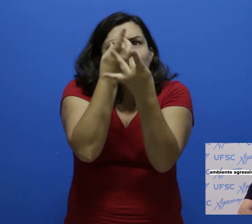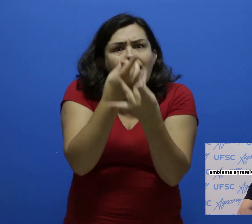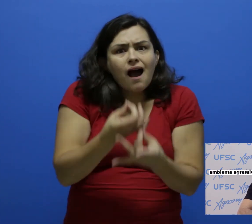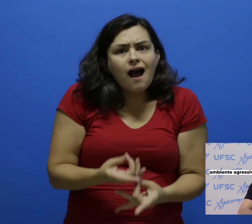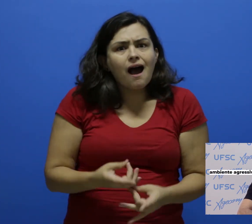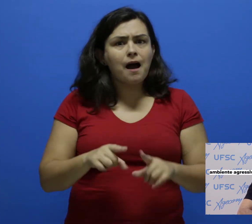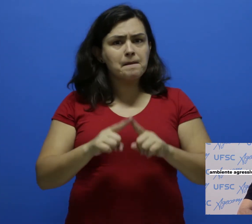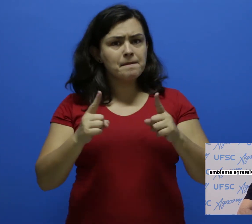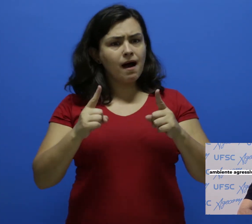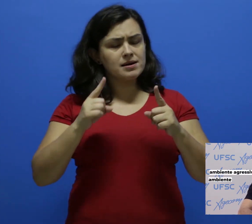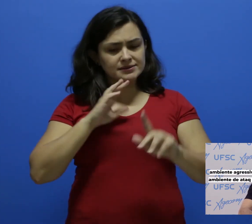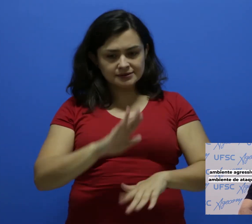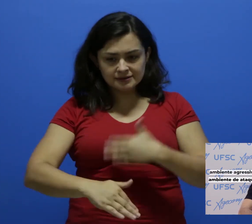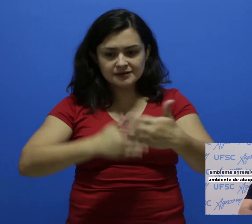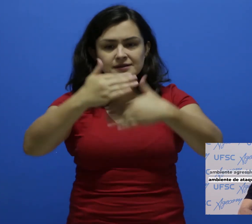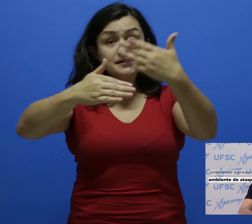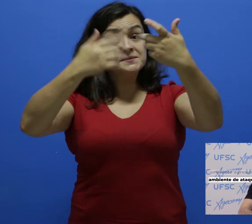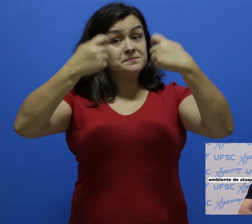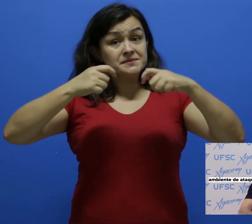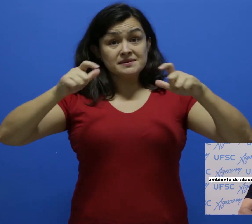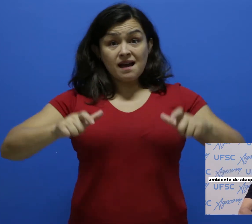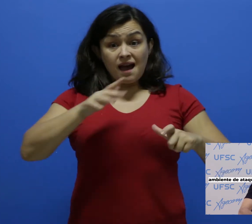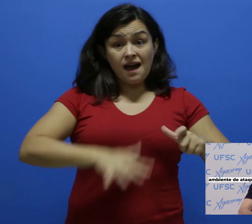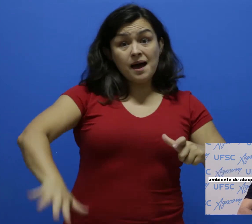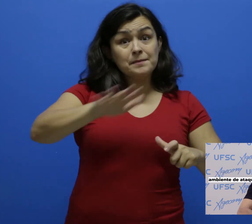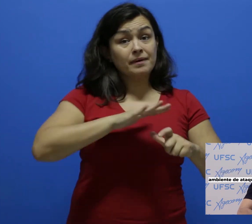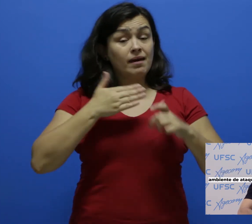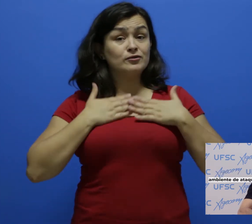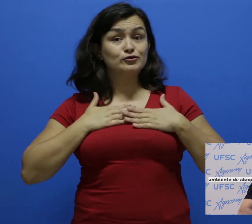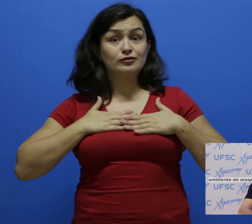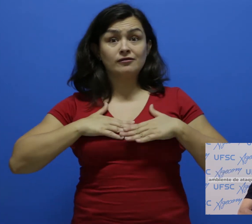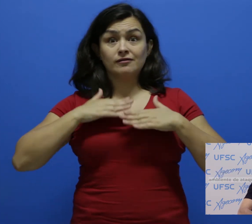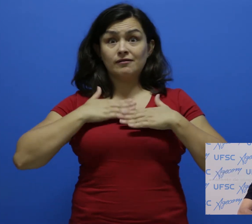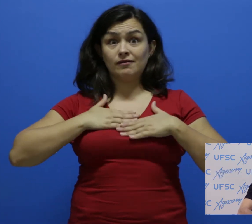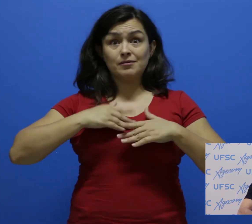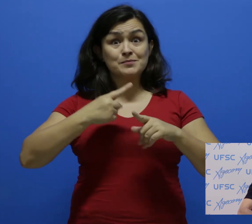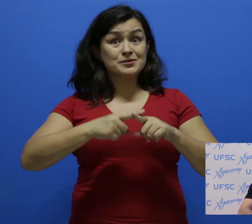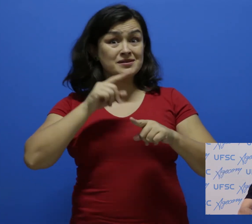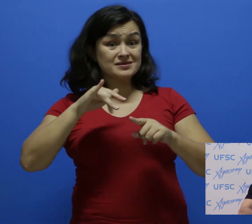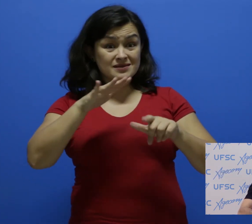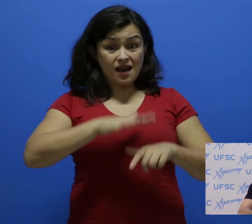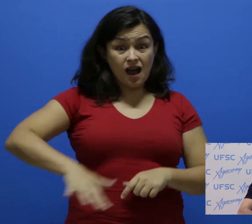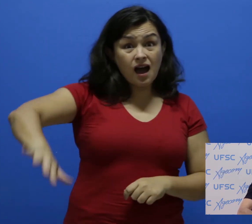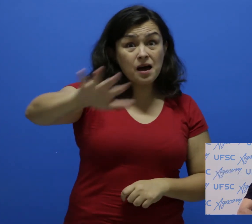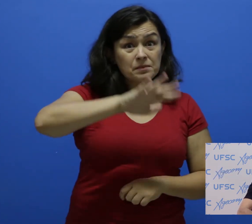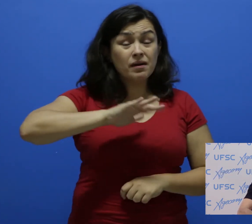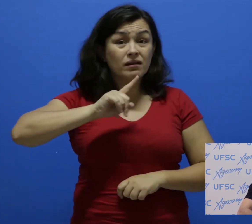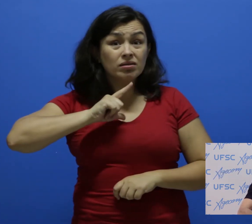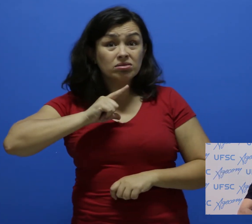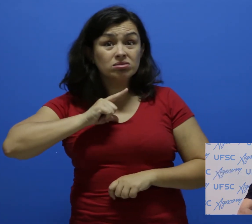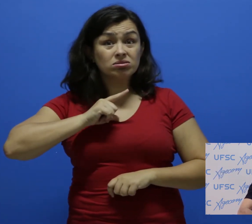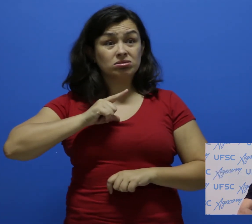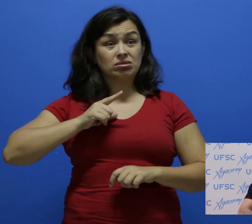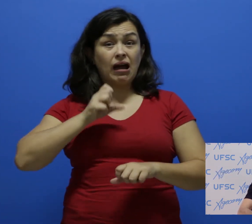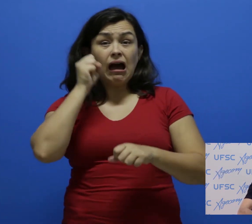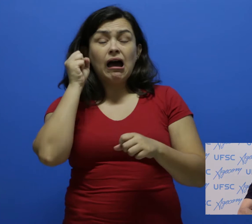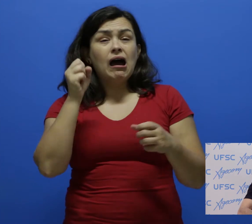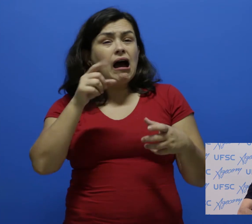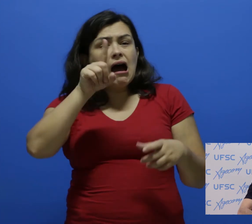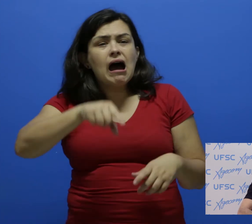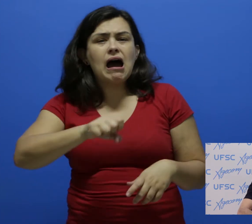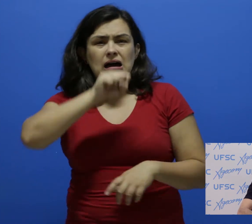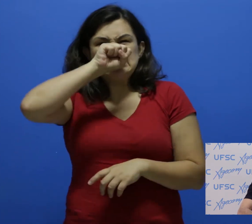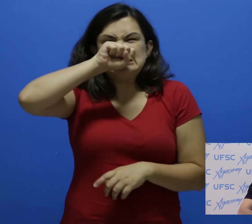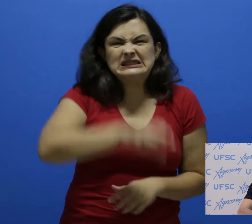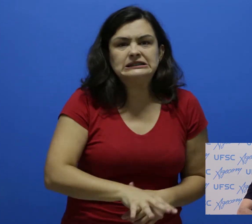ambiente agressivo, num ambiente de ataque à figura do professor. Atacar a liberdade de cátedra é